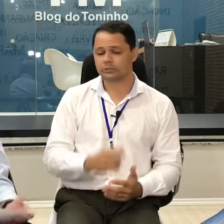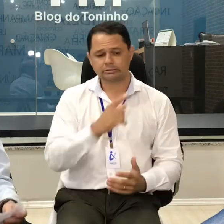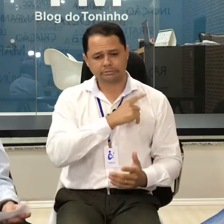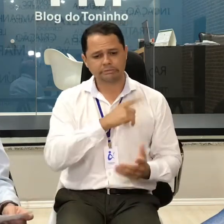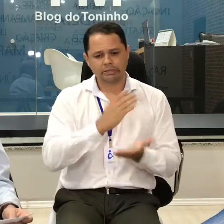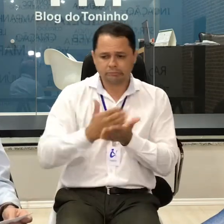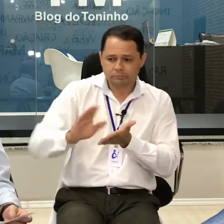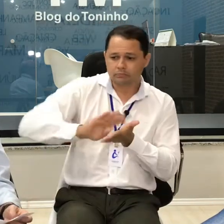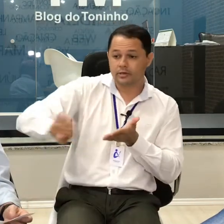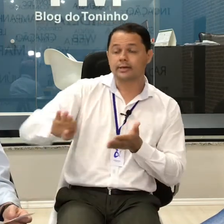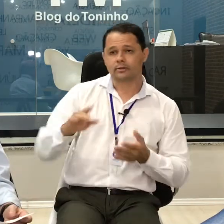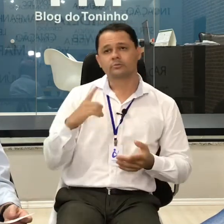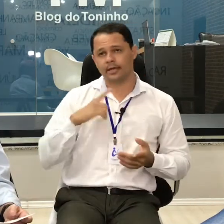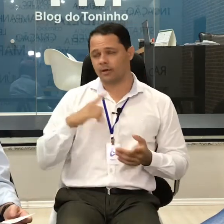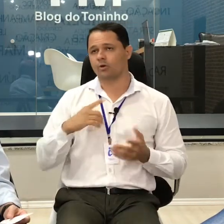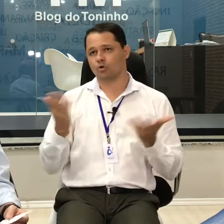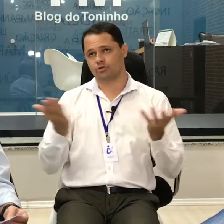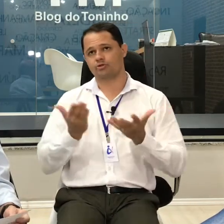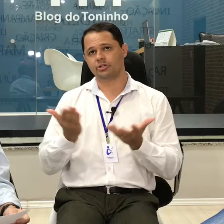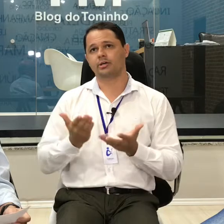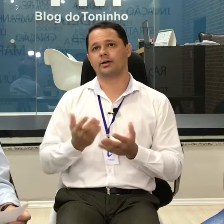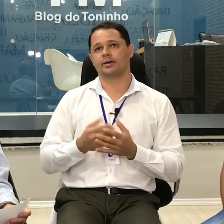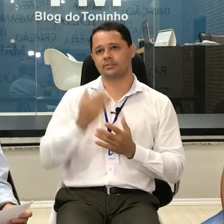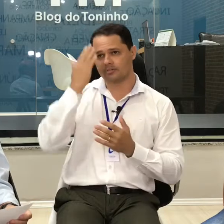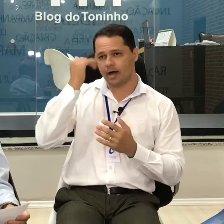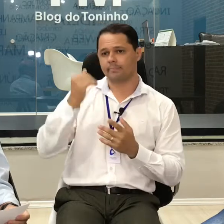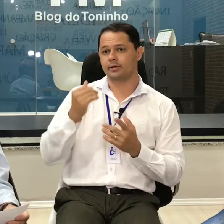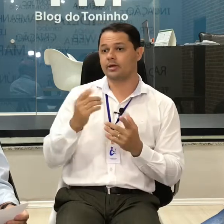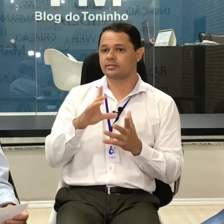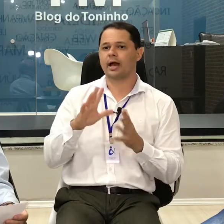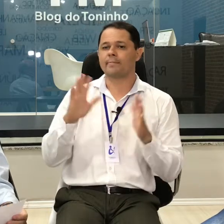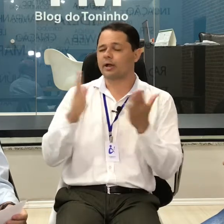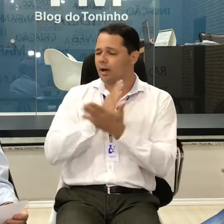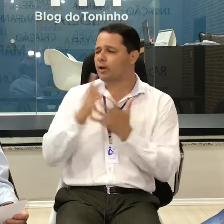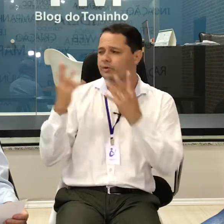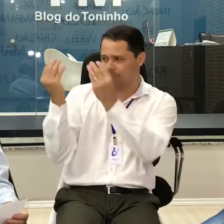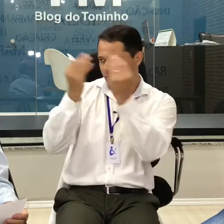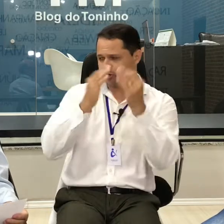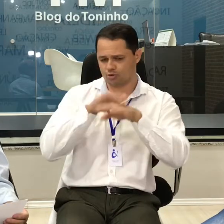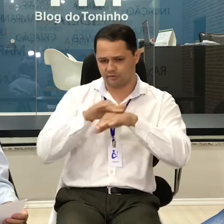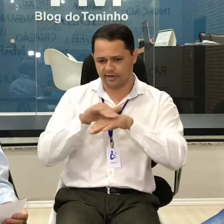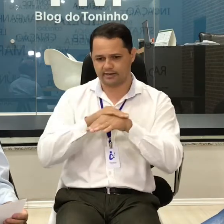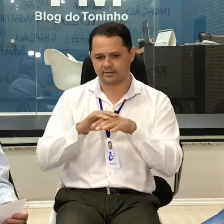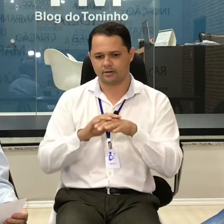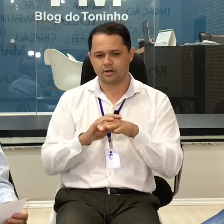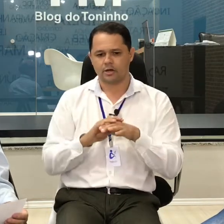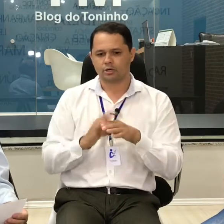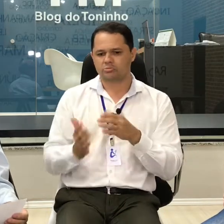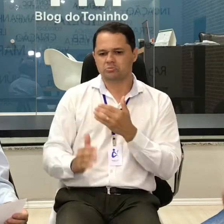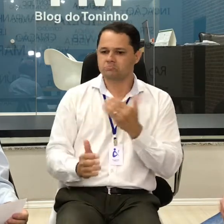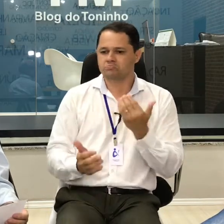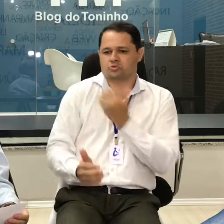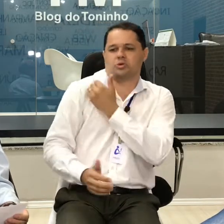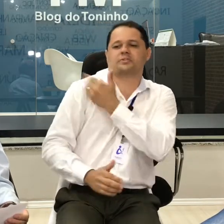né? Tem. Hoje em dia a gente sabe. E assim, a maioria das pessoas que a gente conversa não são